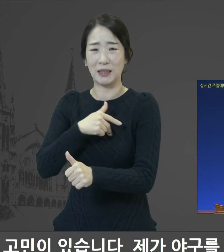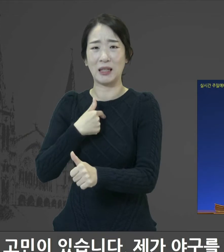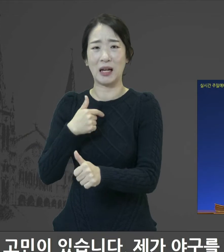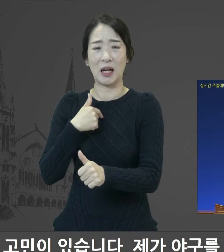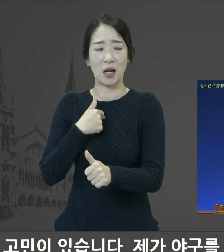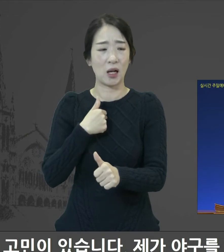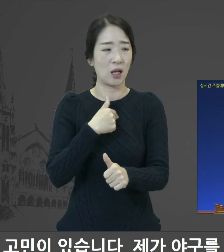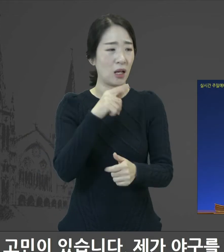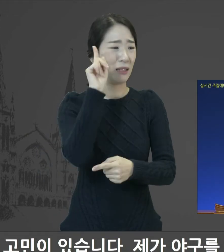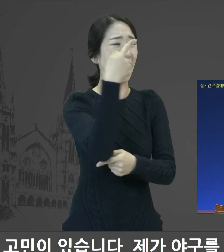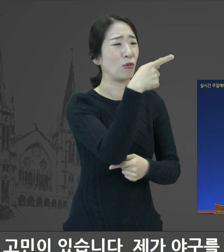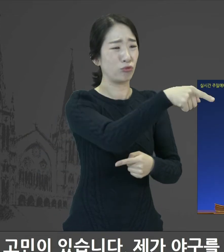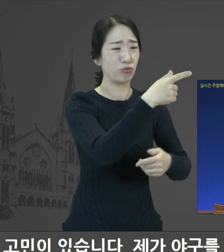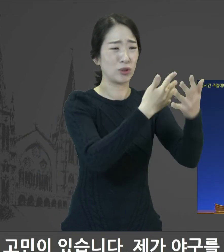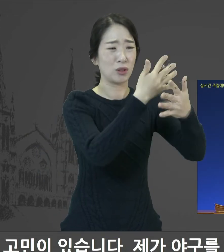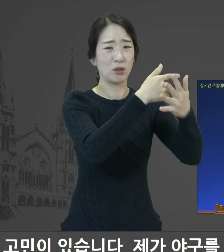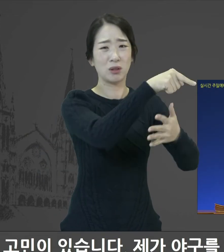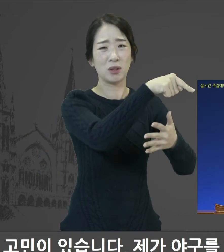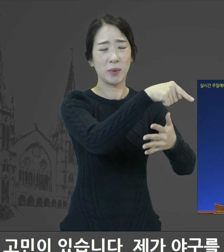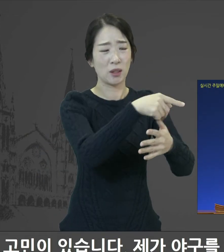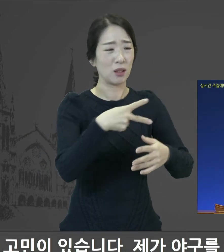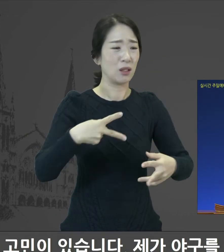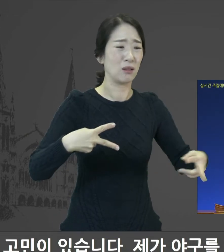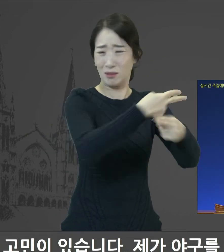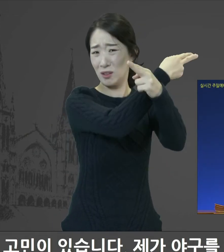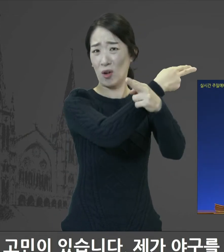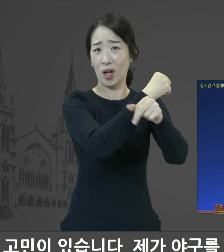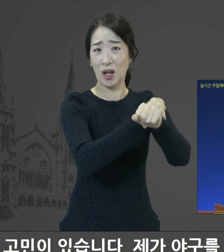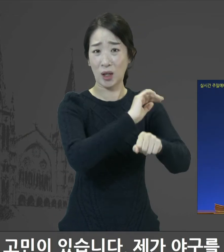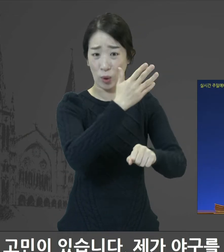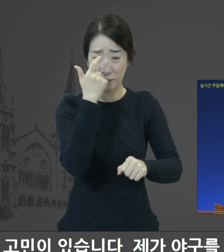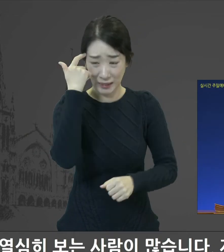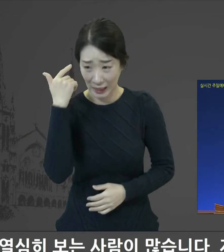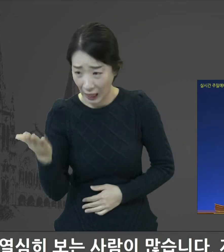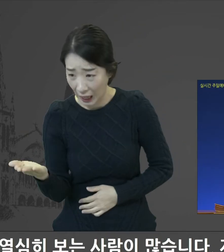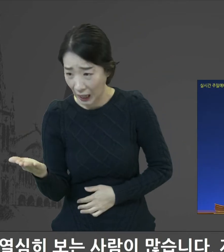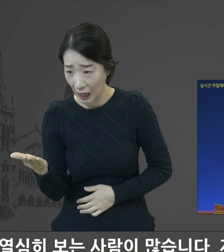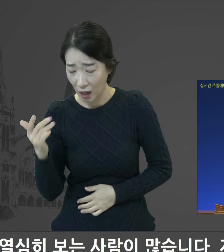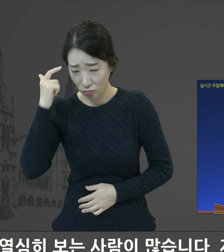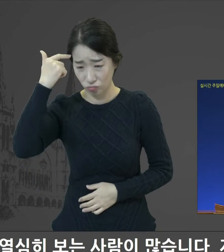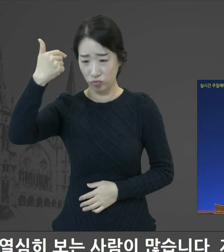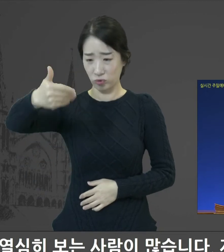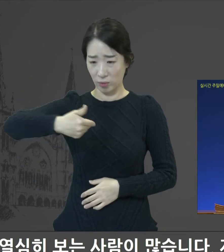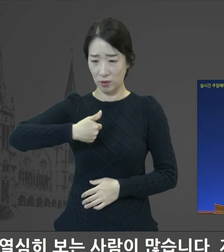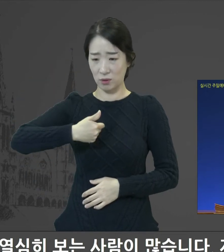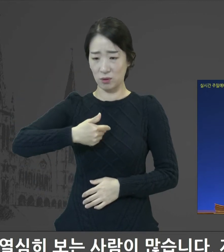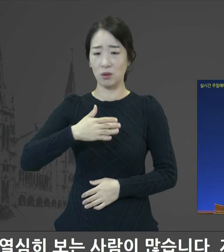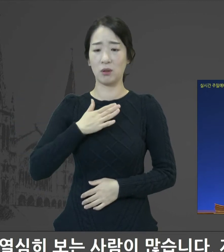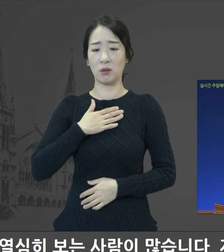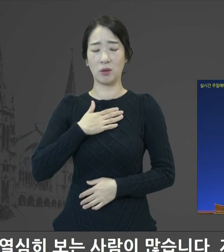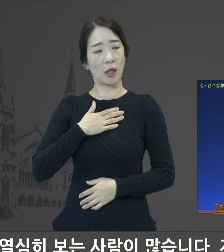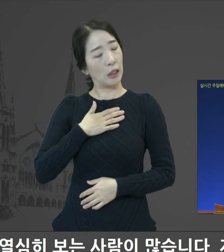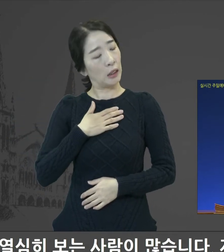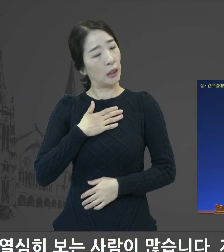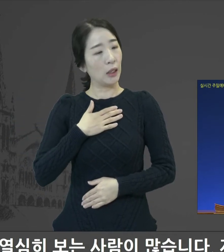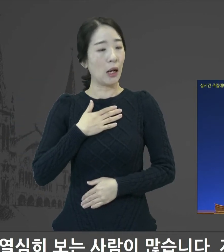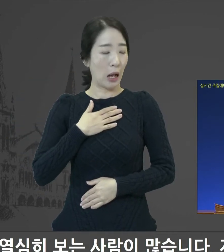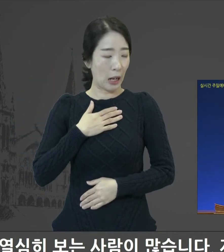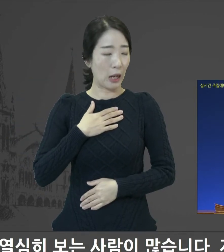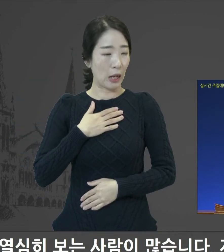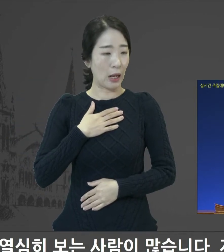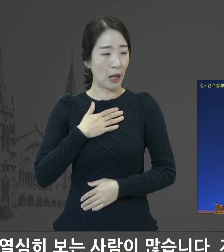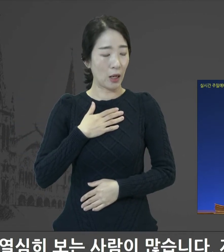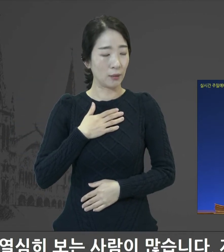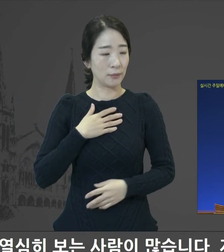거예요. 제가 이렇게 좀 고민을 하다가 저도 꽉 막힌 목사 되기 싫거든요. 그래서